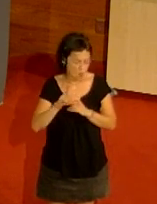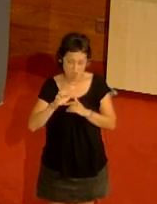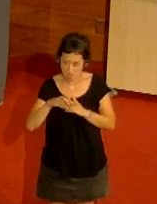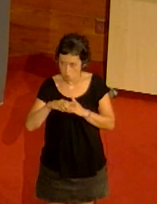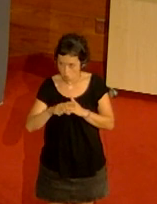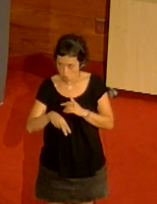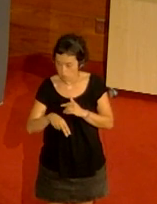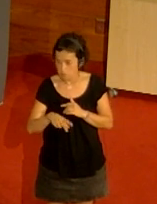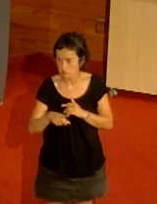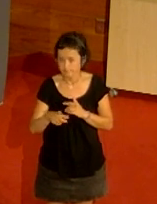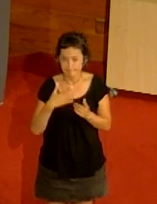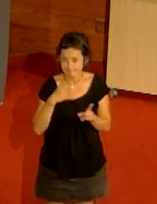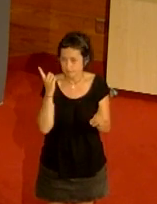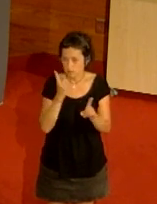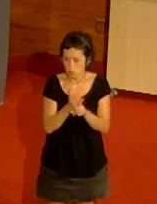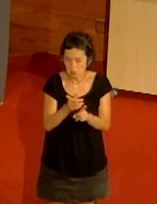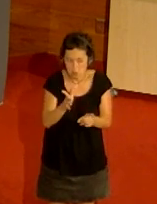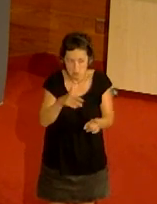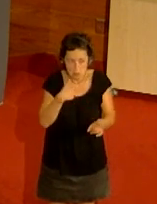asilo o lo que fuera, ¿no? Sí, sí.